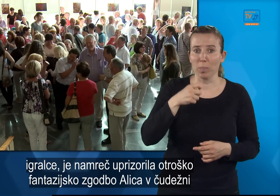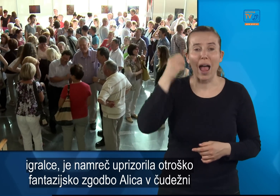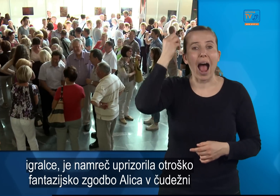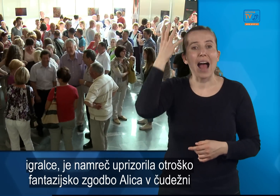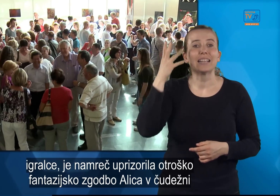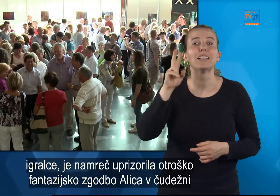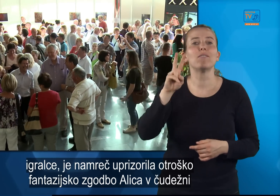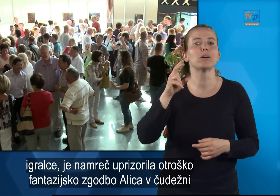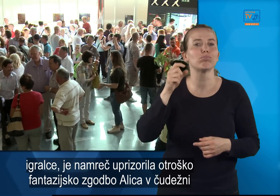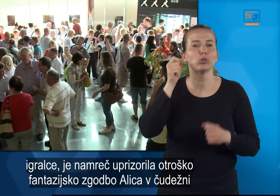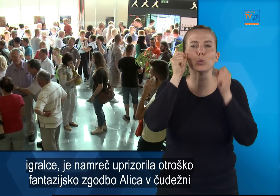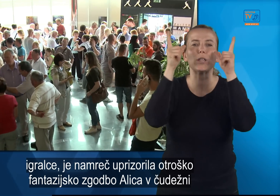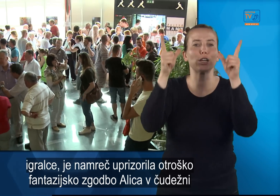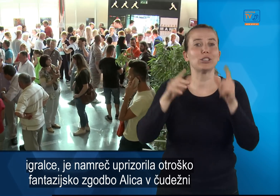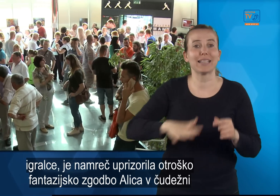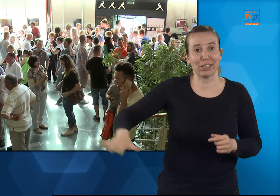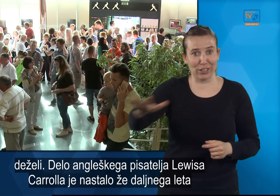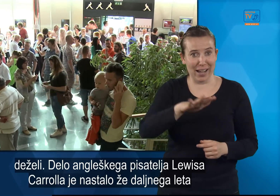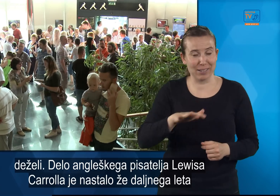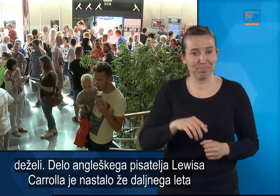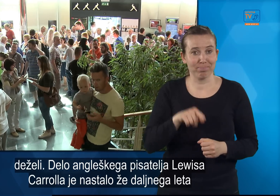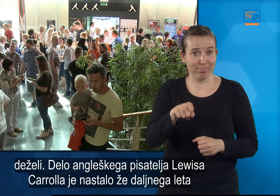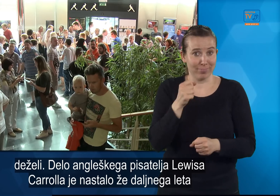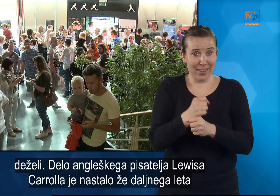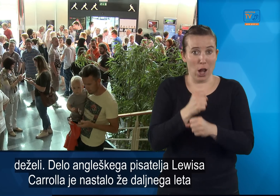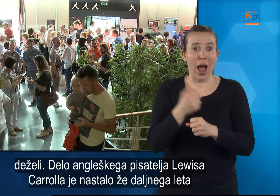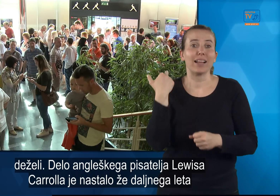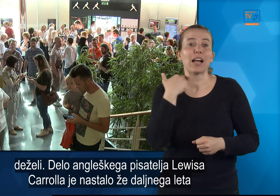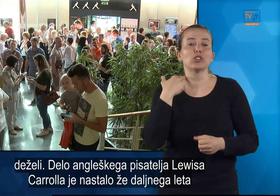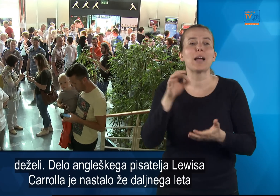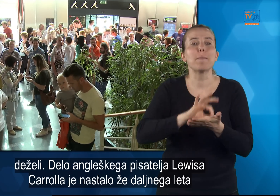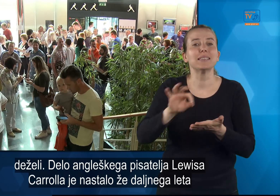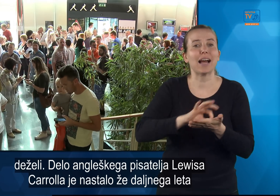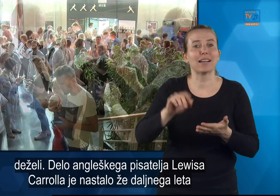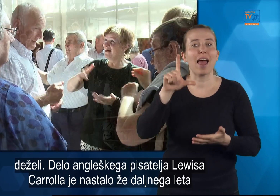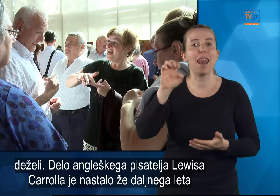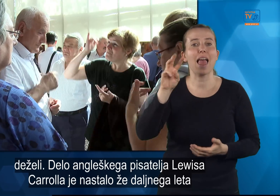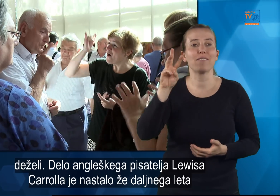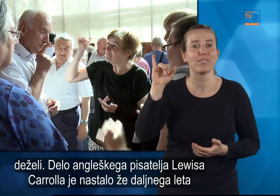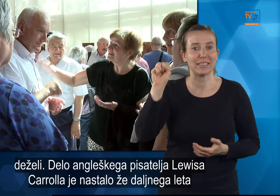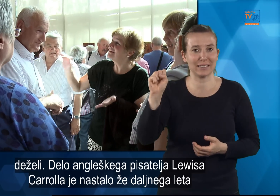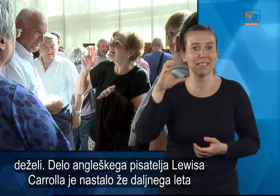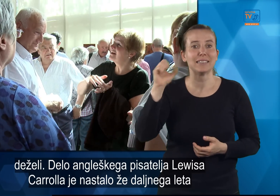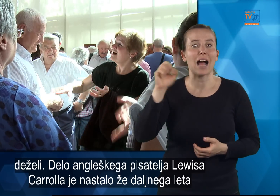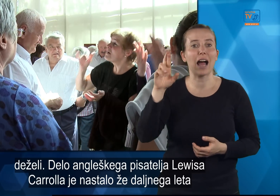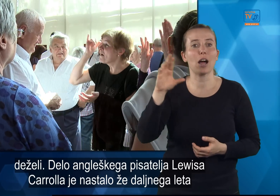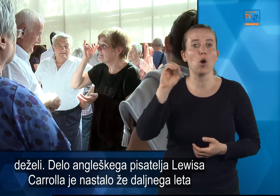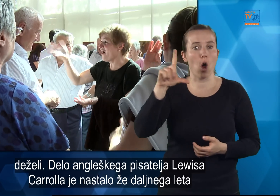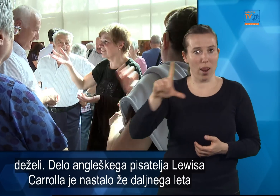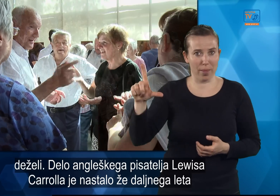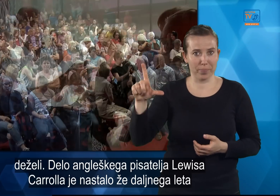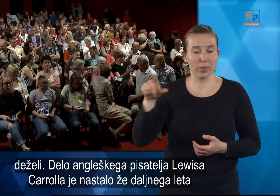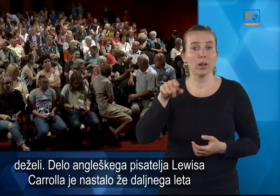fantazijsko zgodbo Alica v čudežni deželi. Delo angleškega pisatelja Lewisa Carrolla